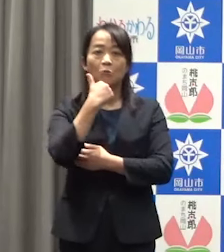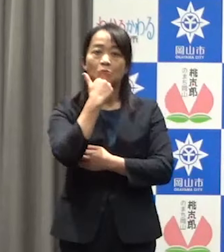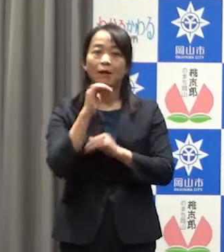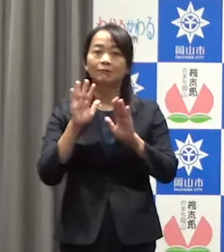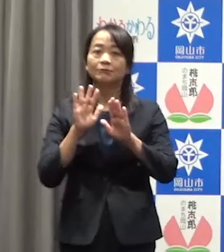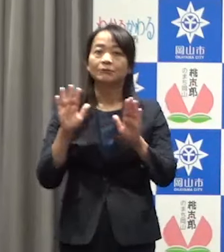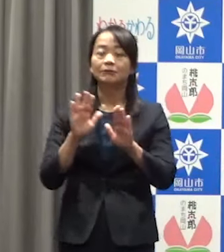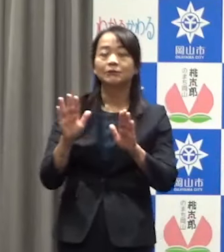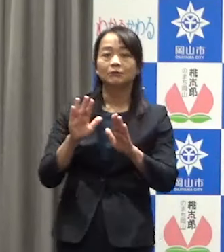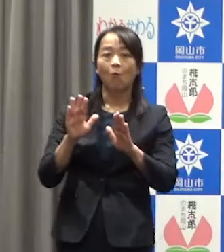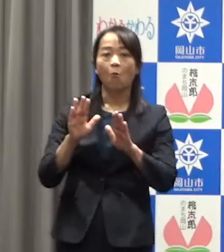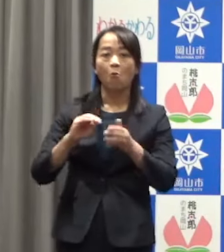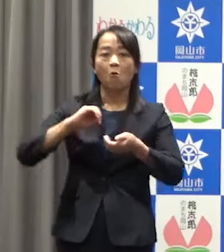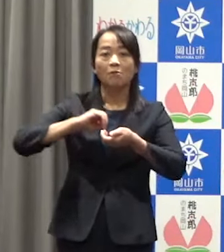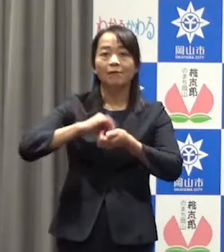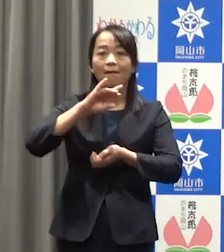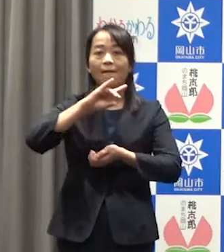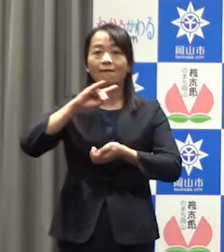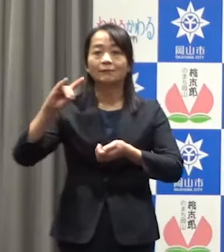に、